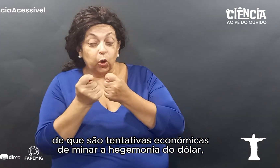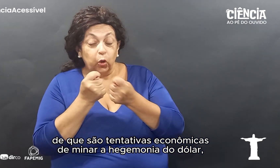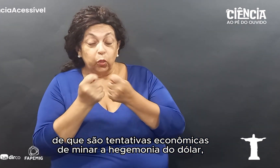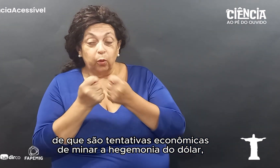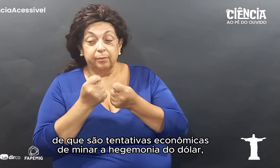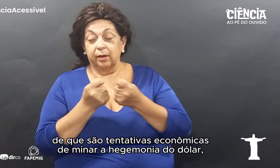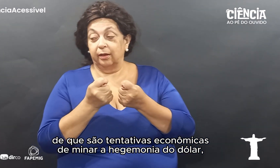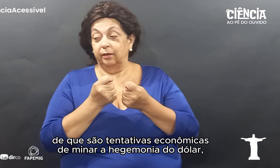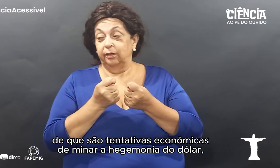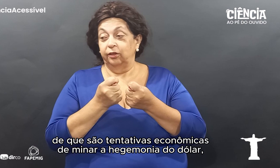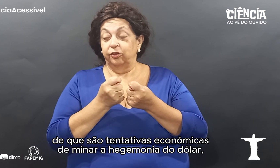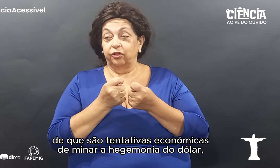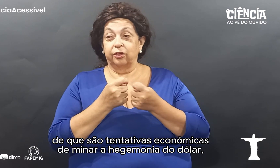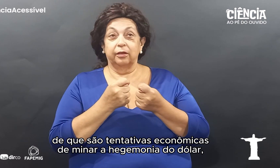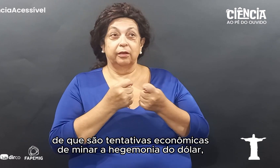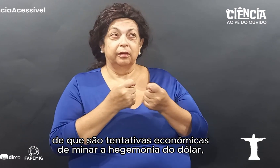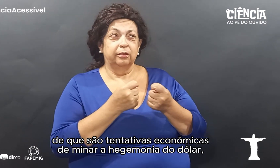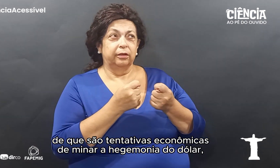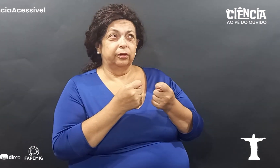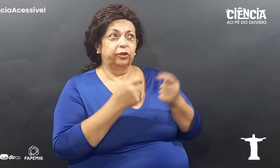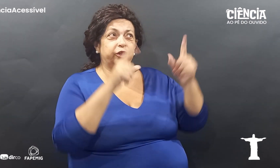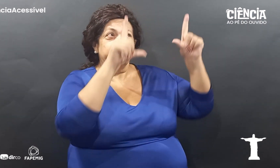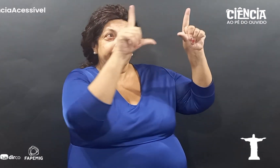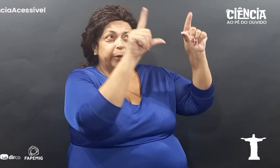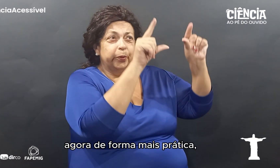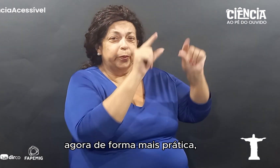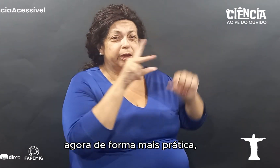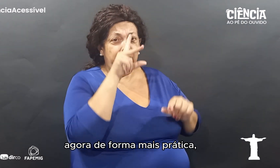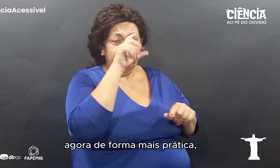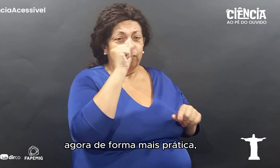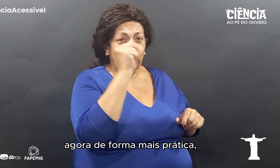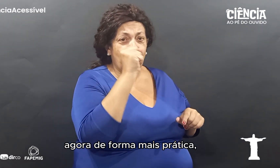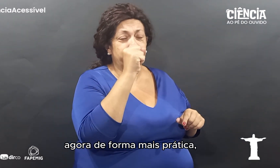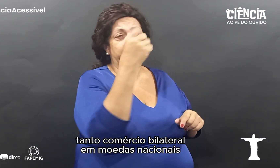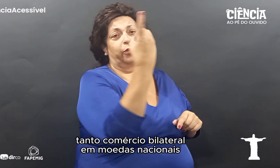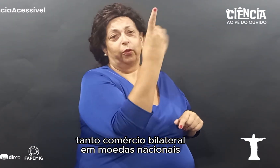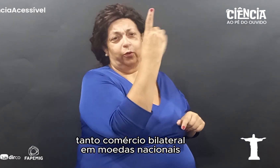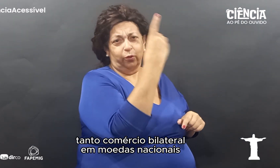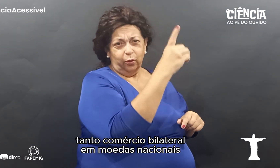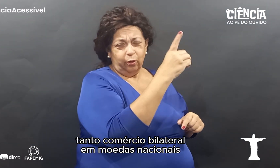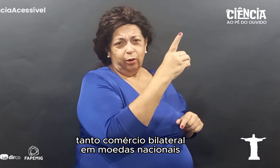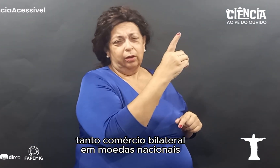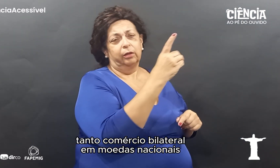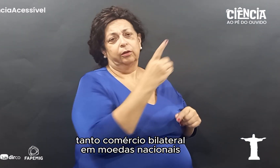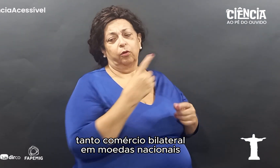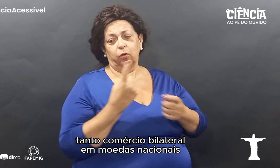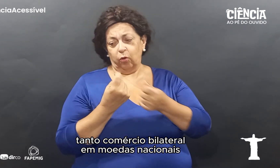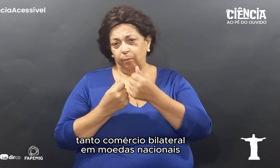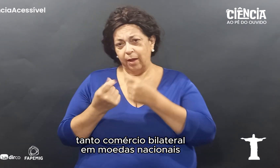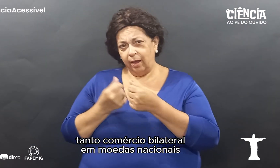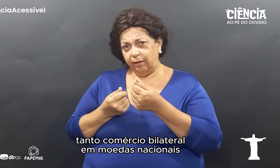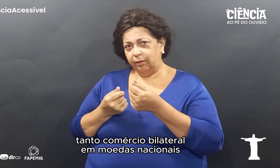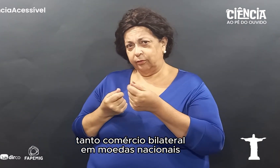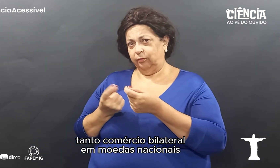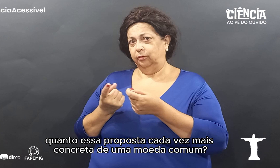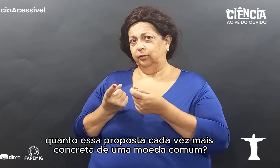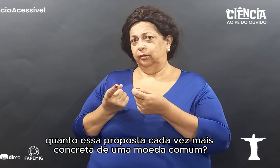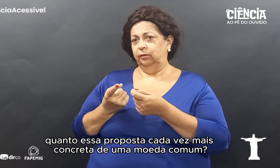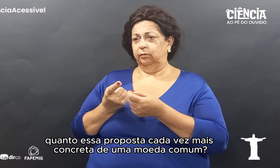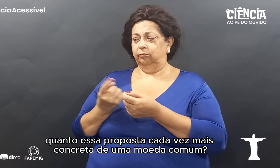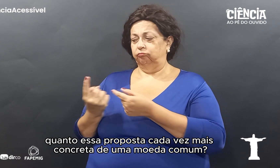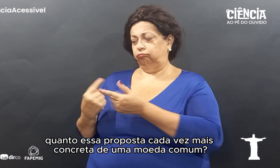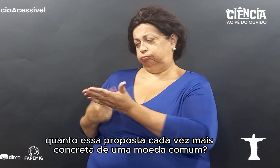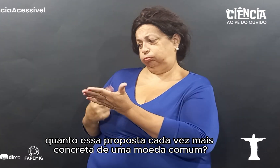econômicas de minar a hegemonia do dólar, agora de forma mais prática, tanto o comércio bilateral em moedas nacionais, quanto